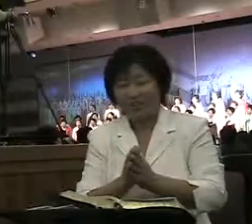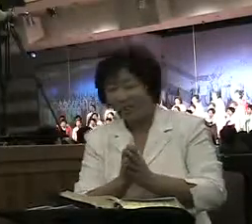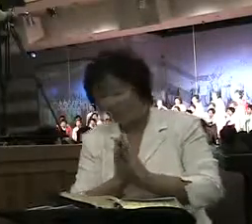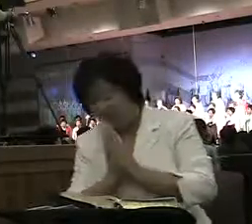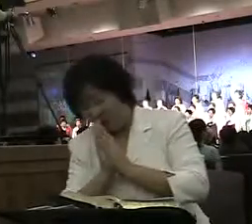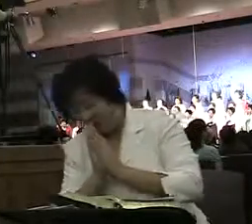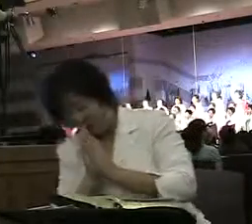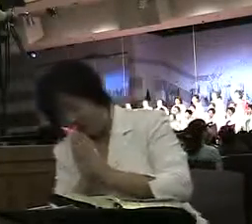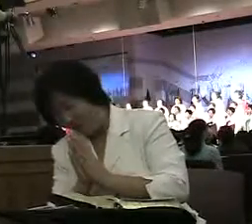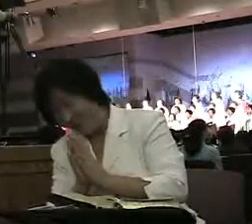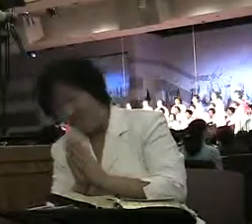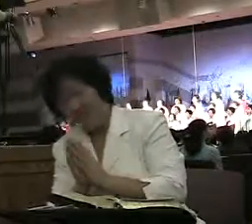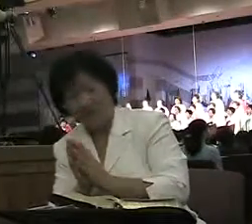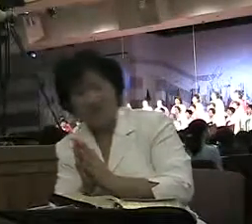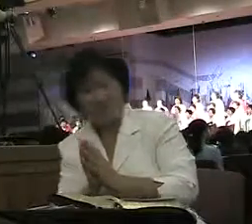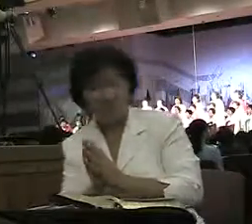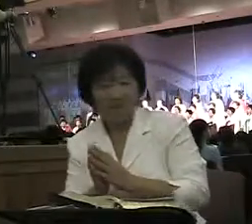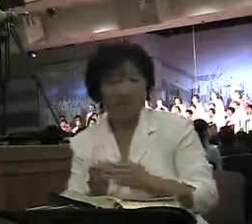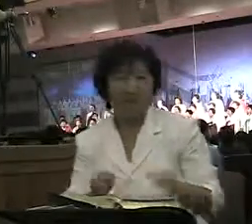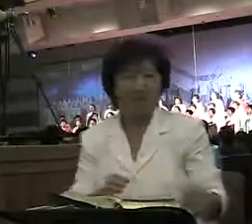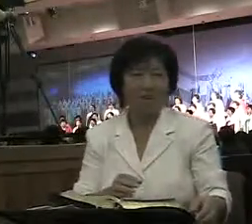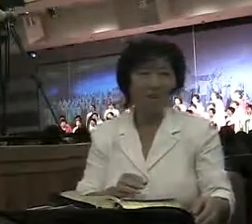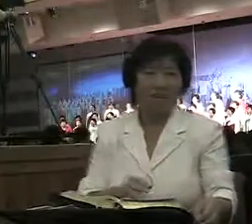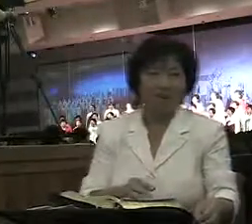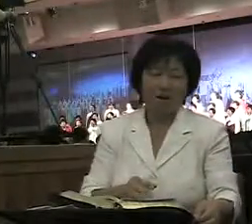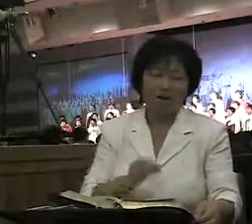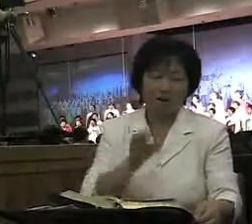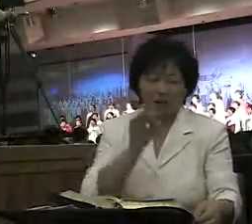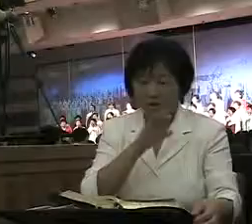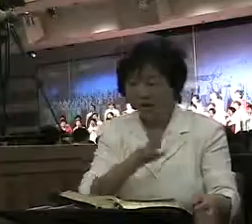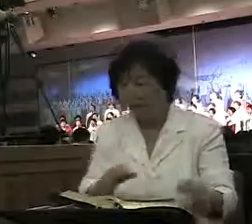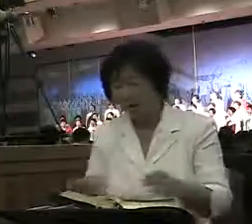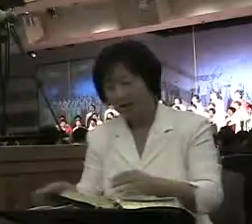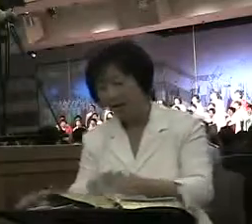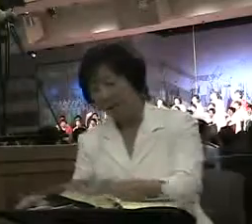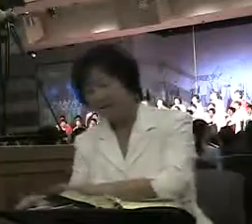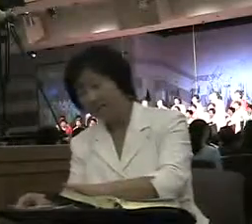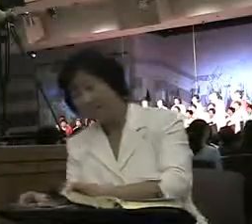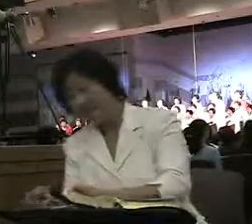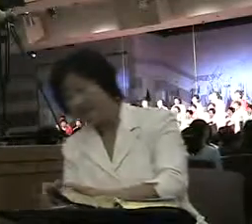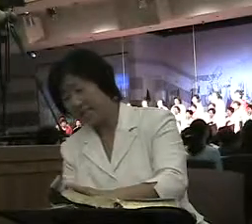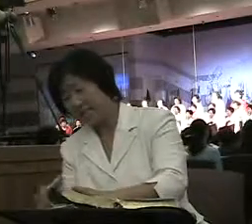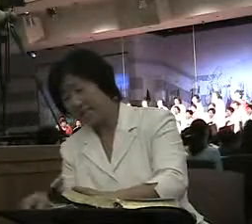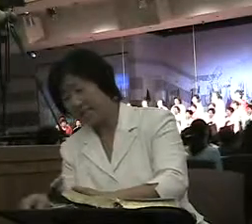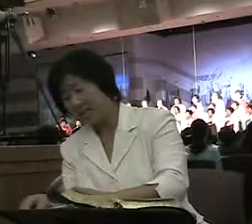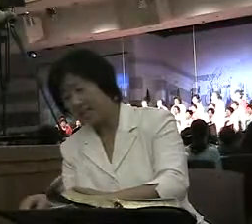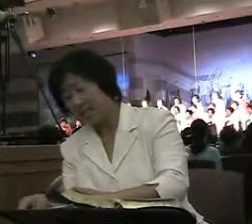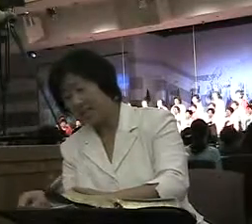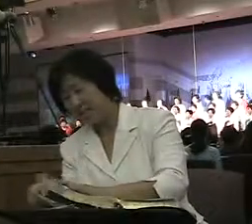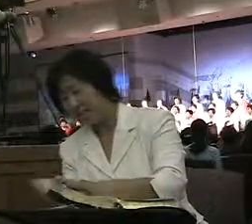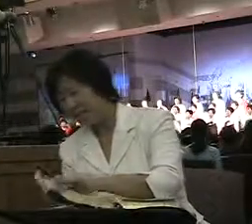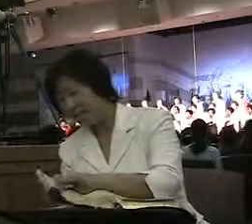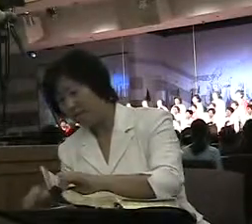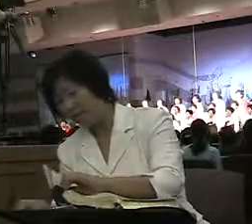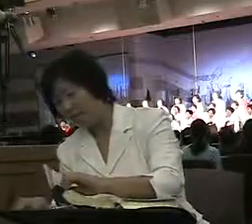찬양대에서 하나님께는 영광, 우리에게는 기쁨이라는 동력으로 주님을 찬양하겠습니다.